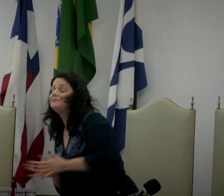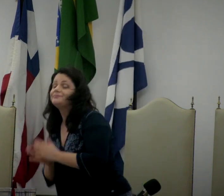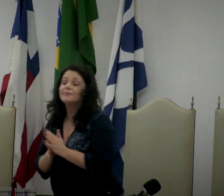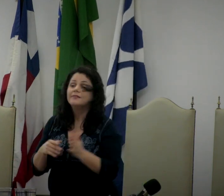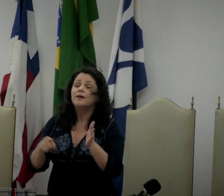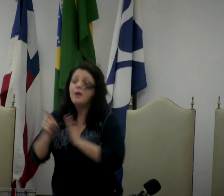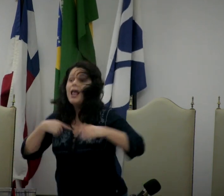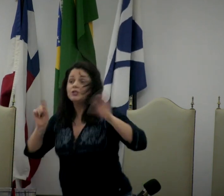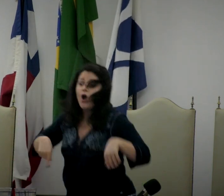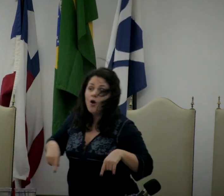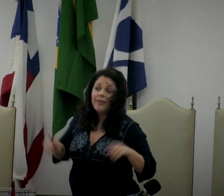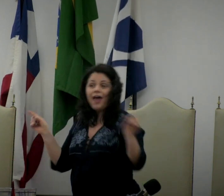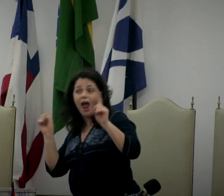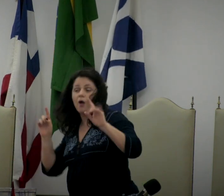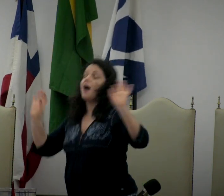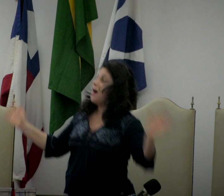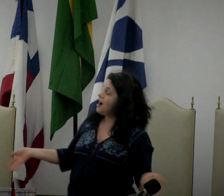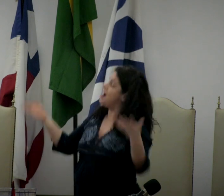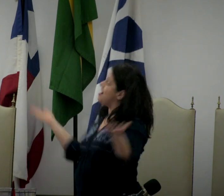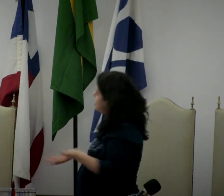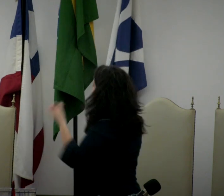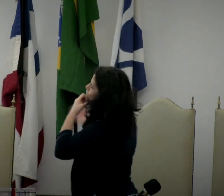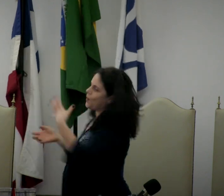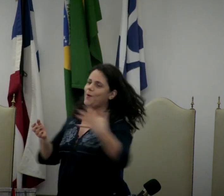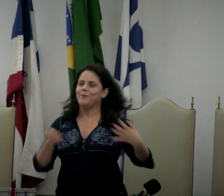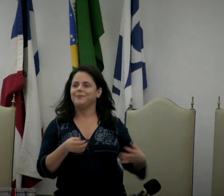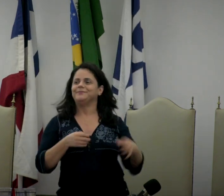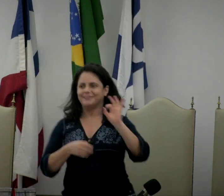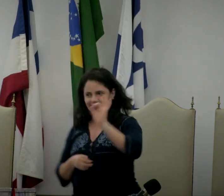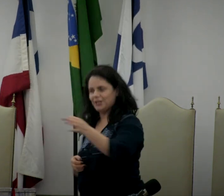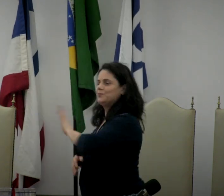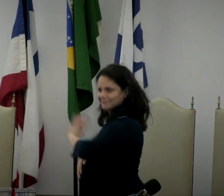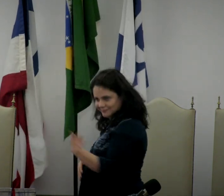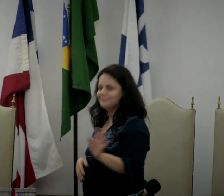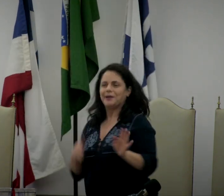anormal? E aí, eu sou ou não sou? Ah, que